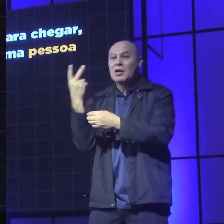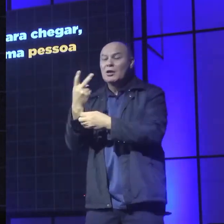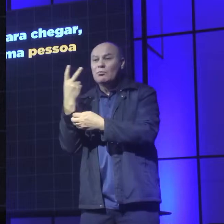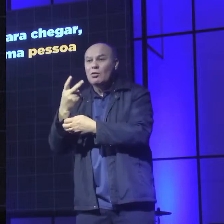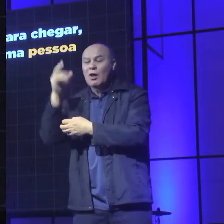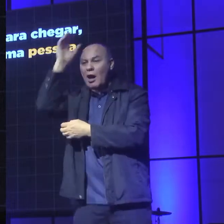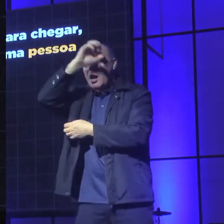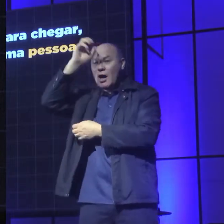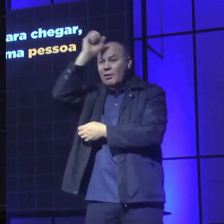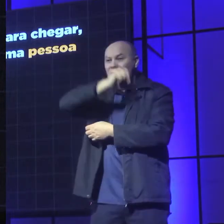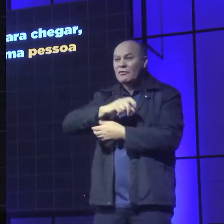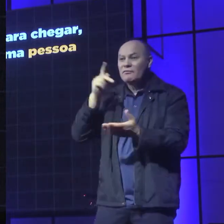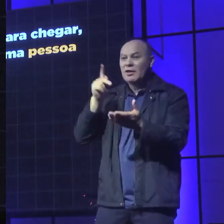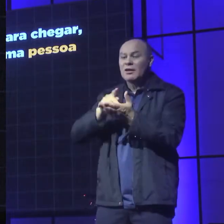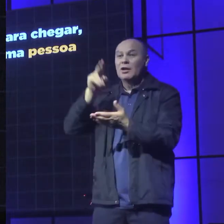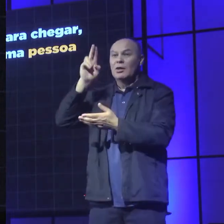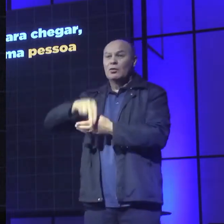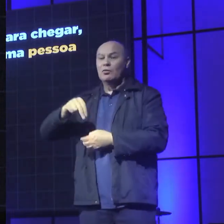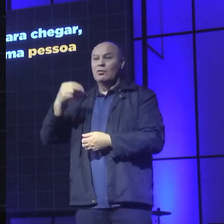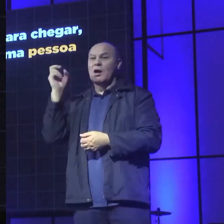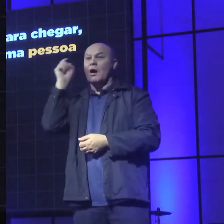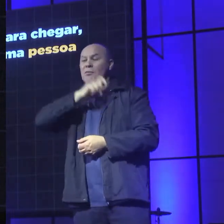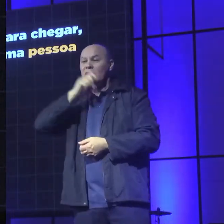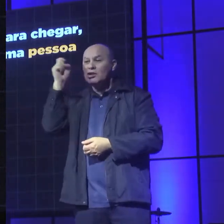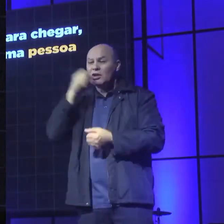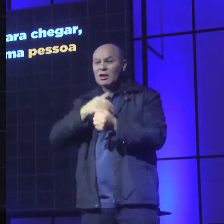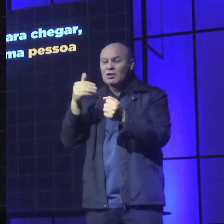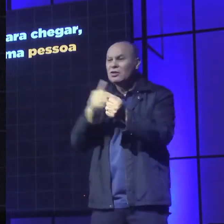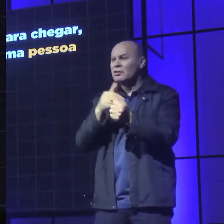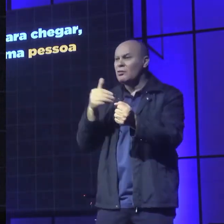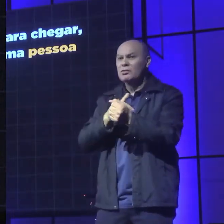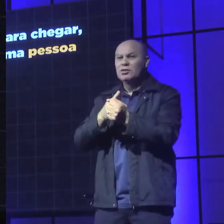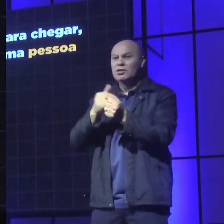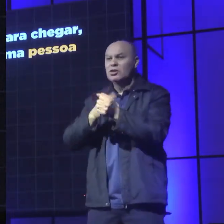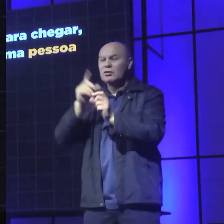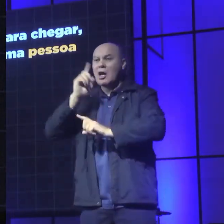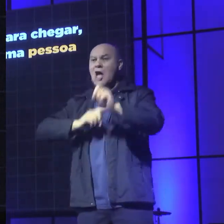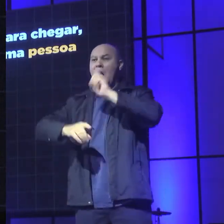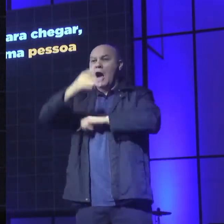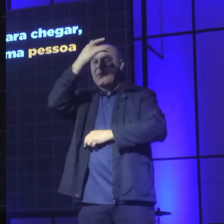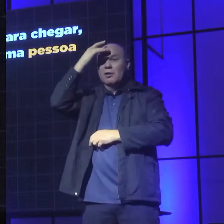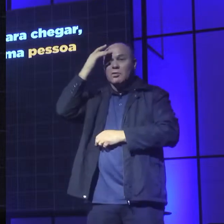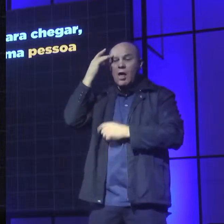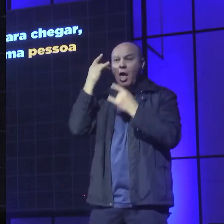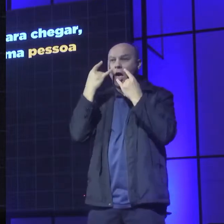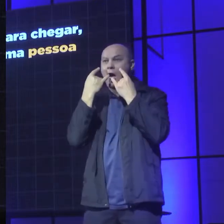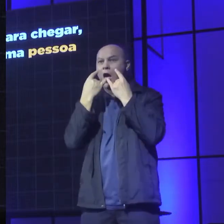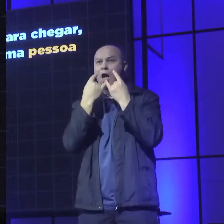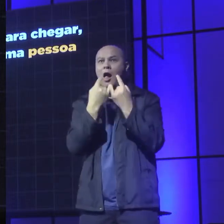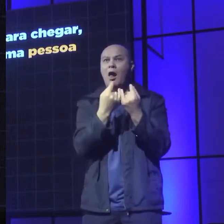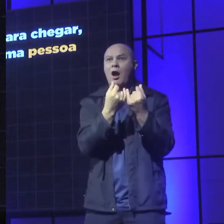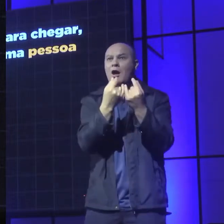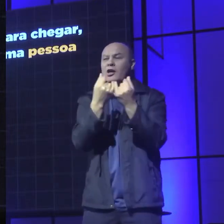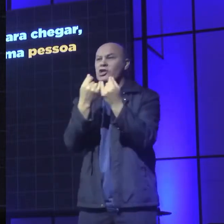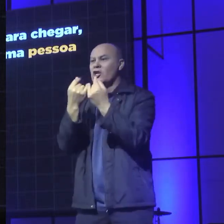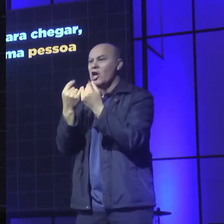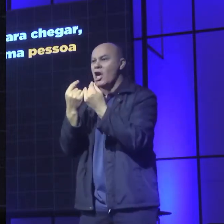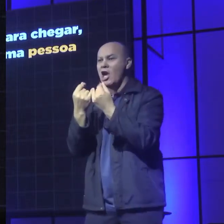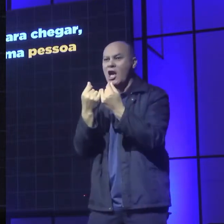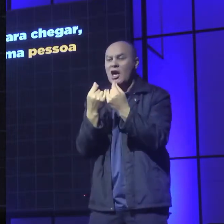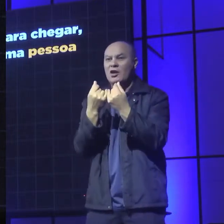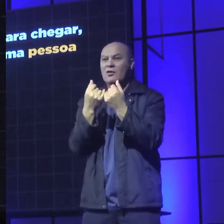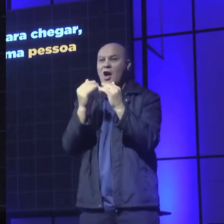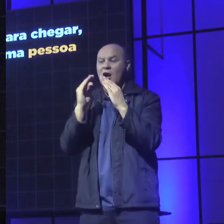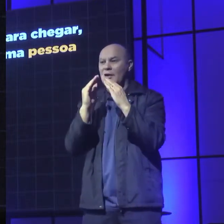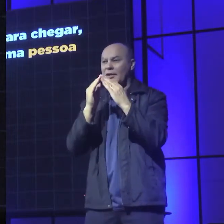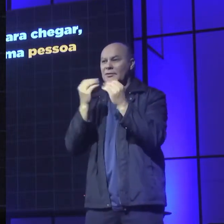possuir. Mais bens, mais dinheiro, mais empresa, mais posses. Não. Mas a verdade é